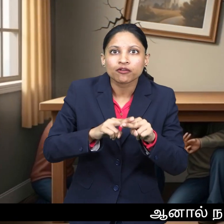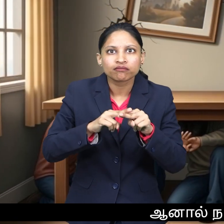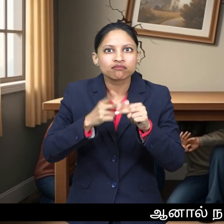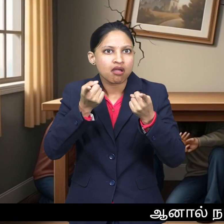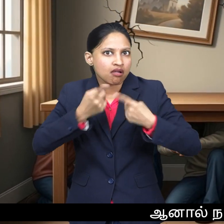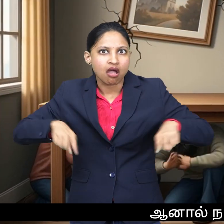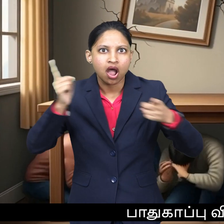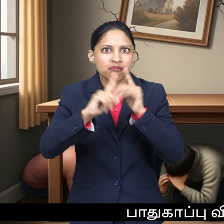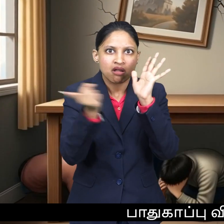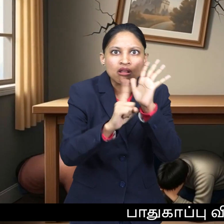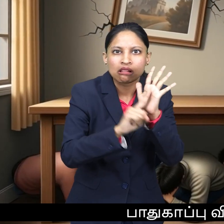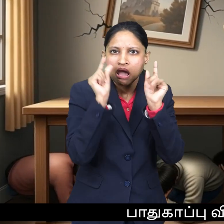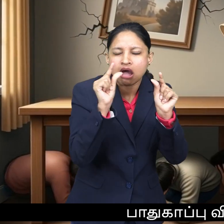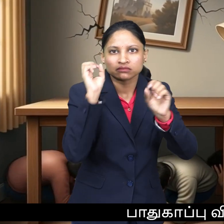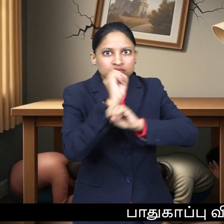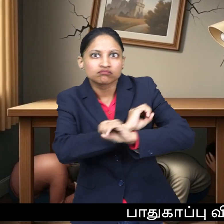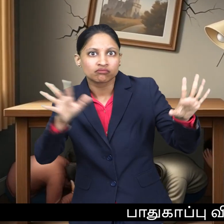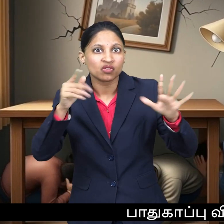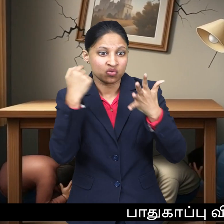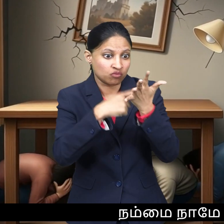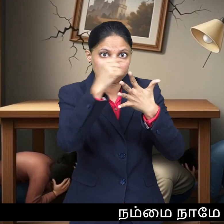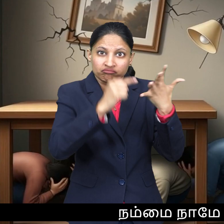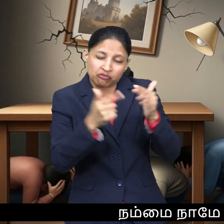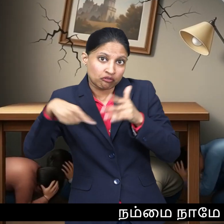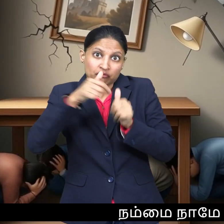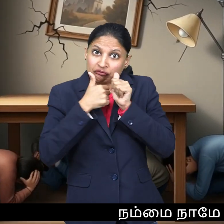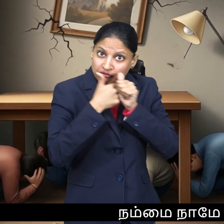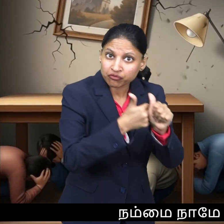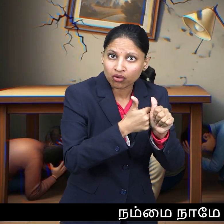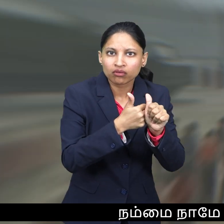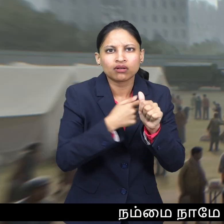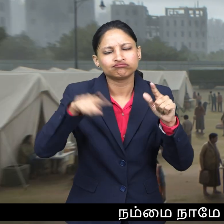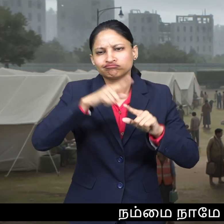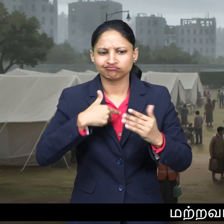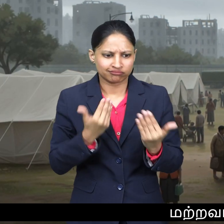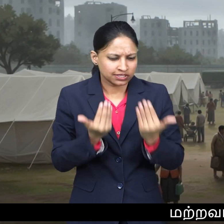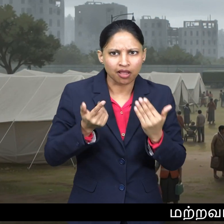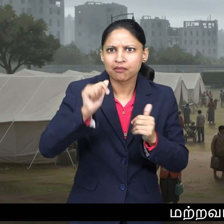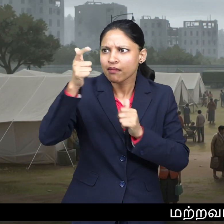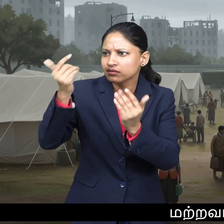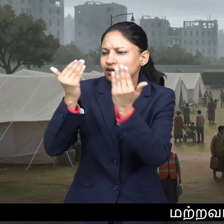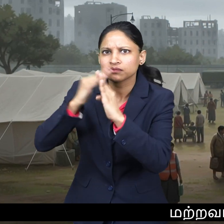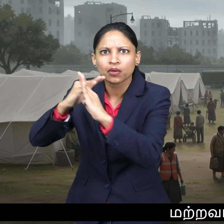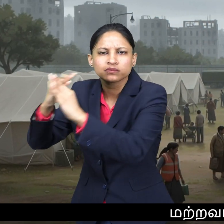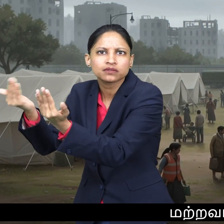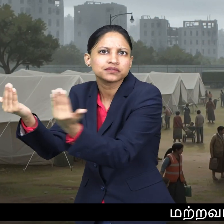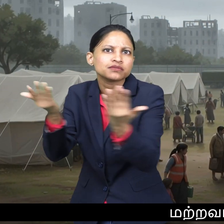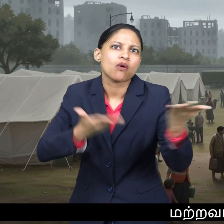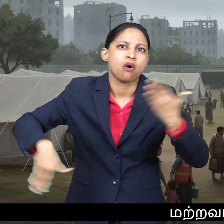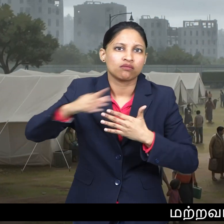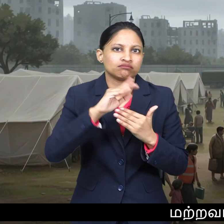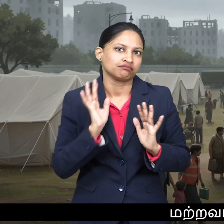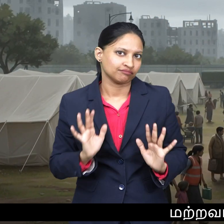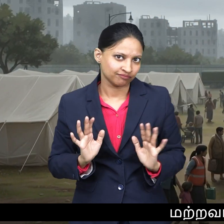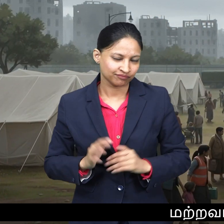இருந்து பாதுகாப்பு விதிகளை பின்பற்றினால் நம்மை நாமே பாதுகாத்துக் கொள்ளலாம், மற்றவர்களுக்கும் உதவலாம்.